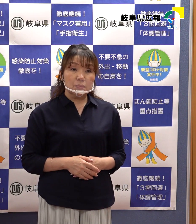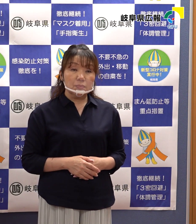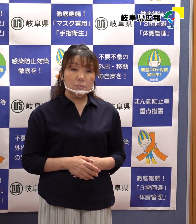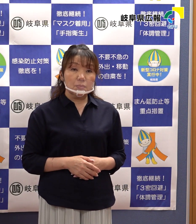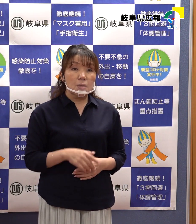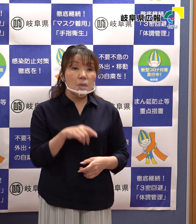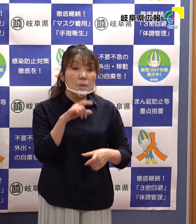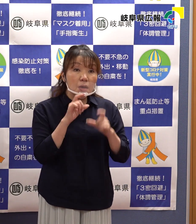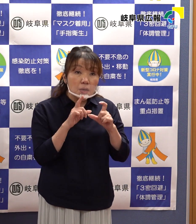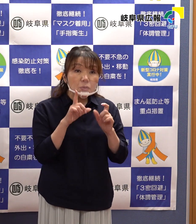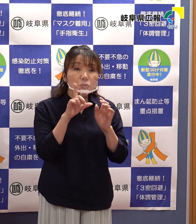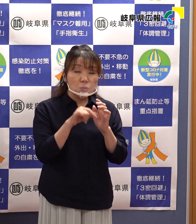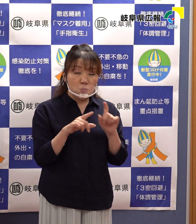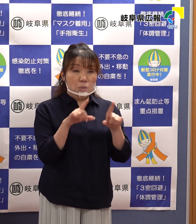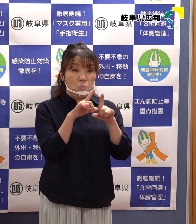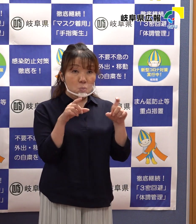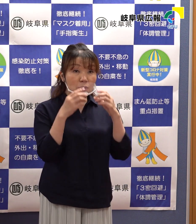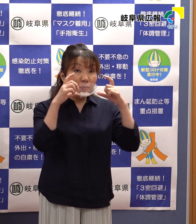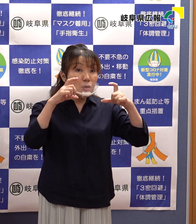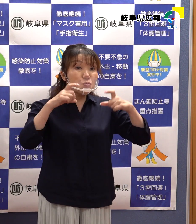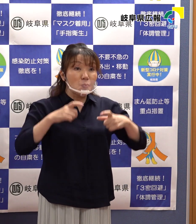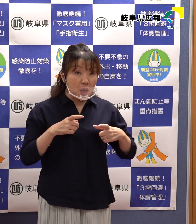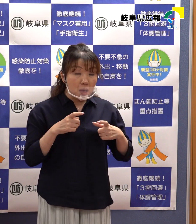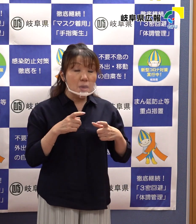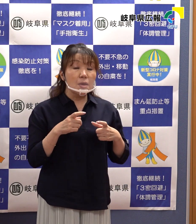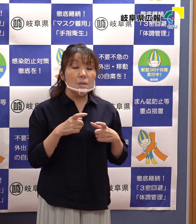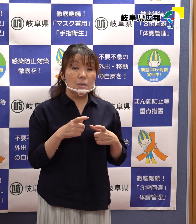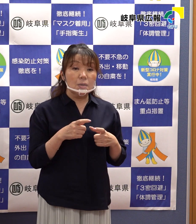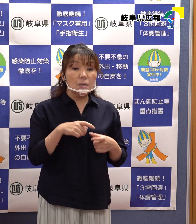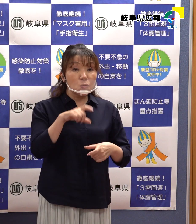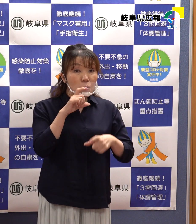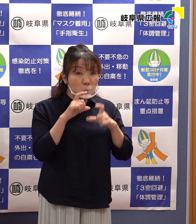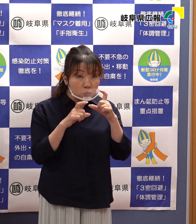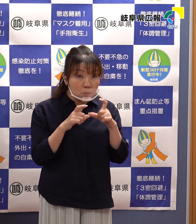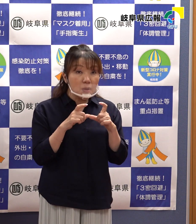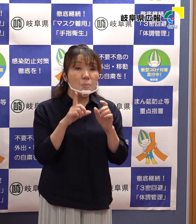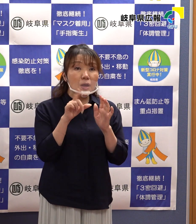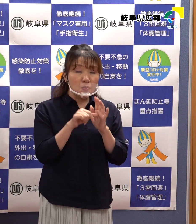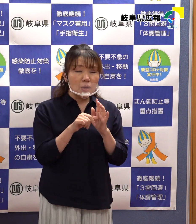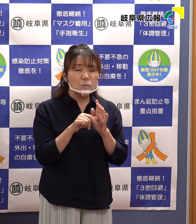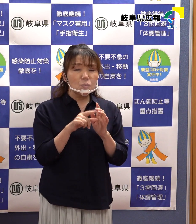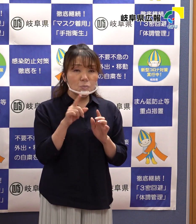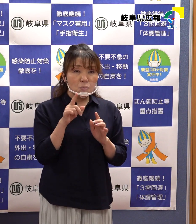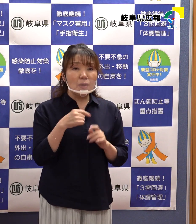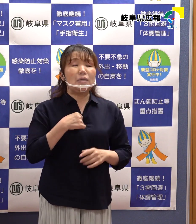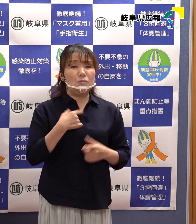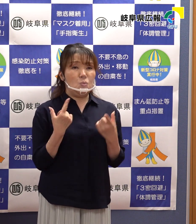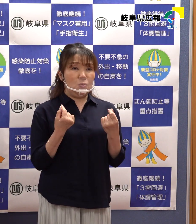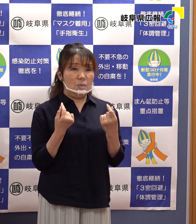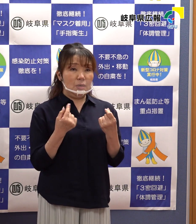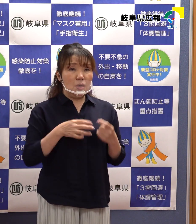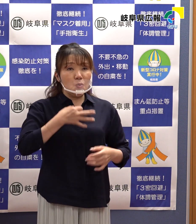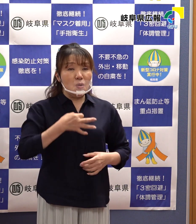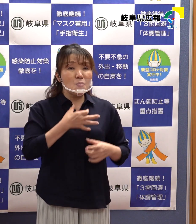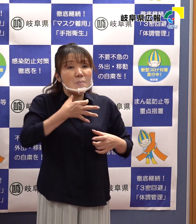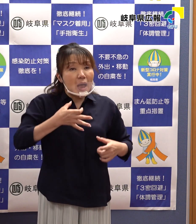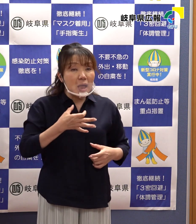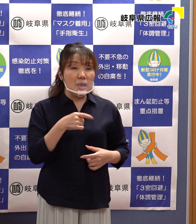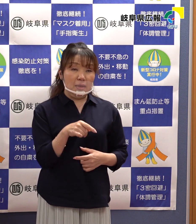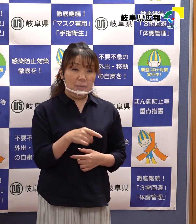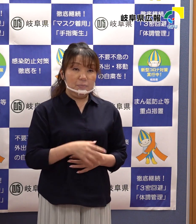酒を飲むときには当然マスクも外しますし、酒を飲めばどうしても勢い、私もそうですけど声が大きくなり